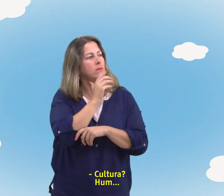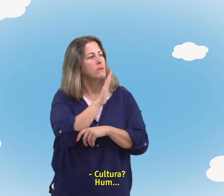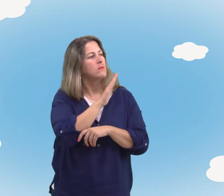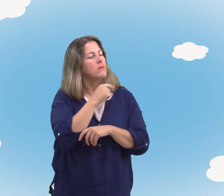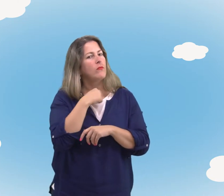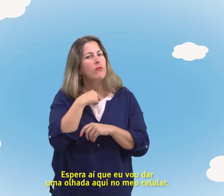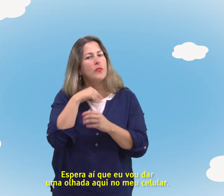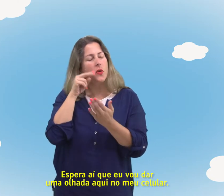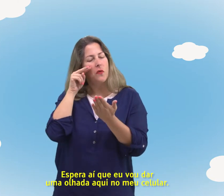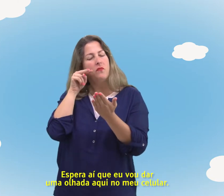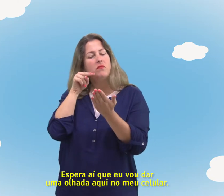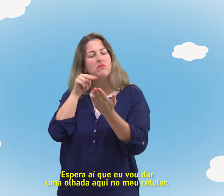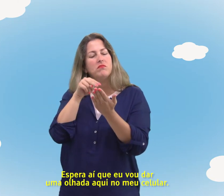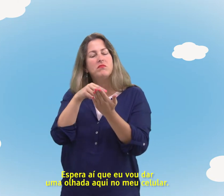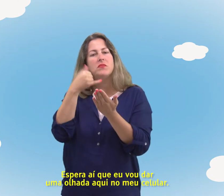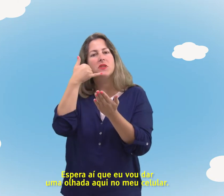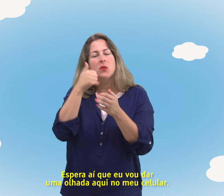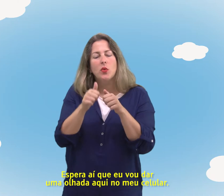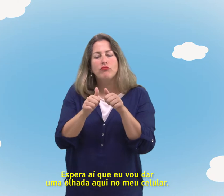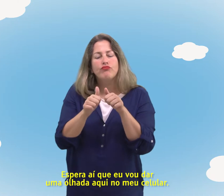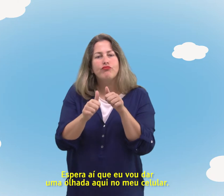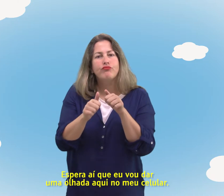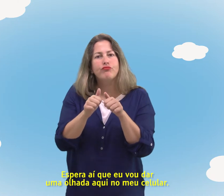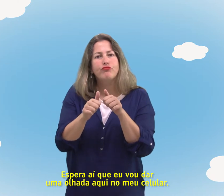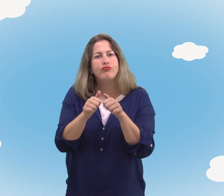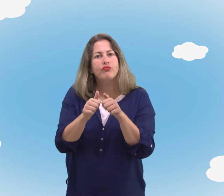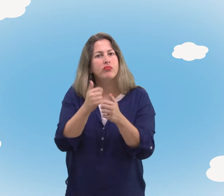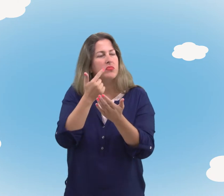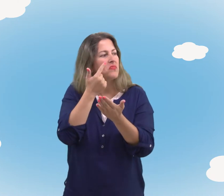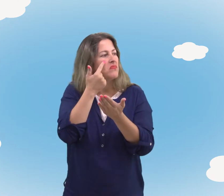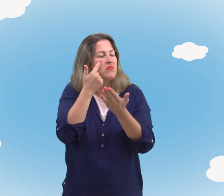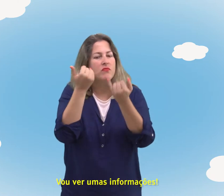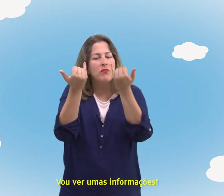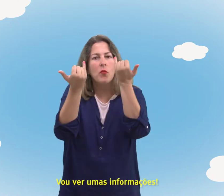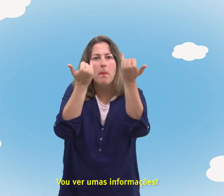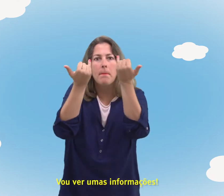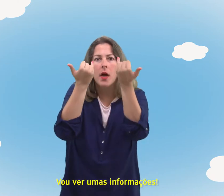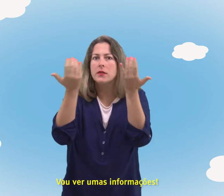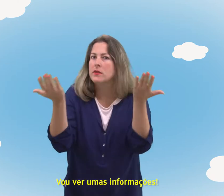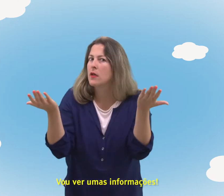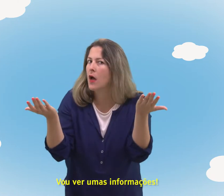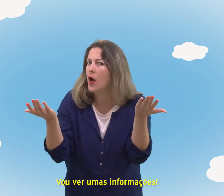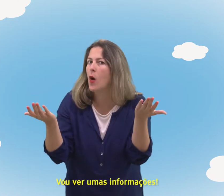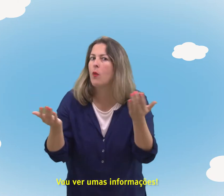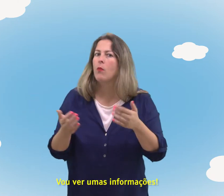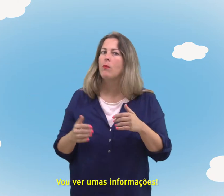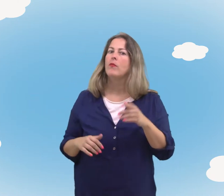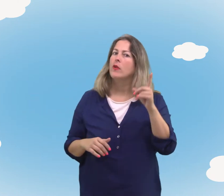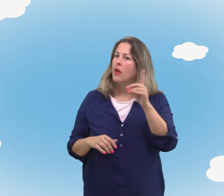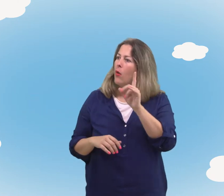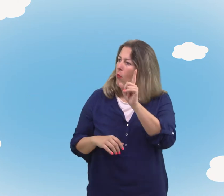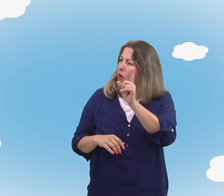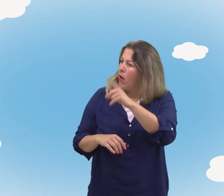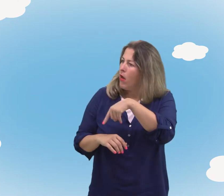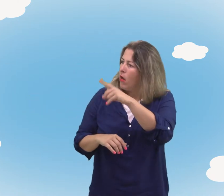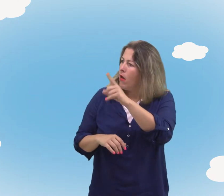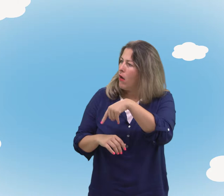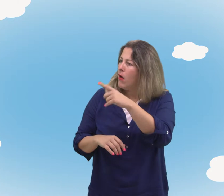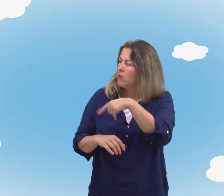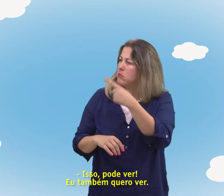é que eu vou dar uma olhada aqui no meu celular e morreu às informações é